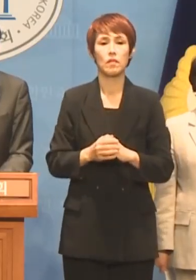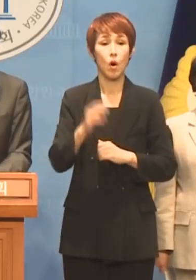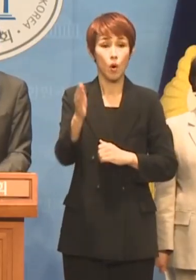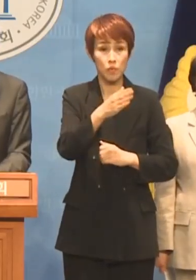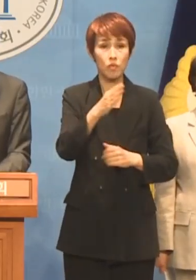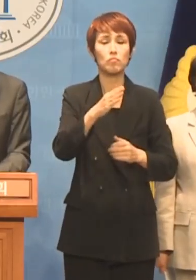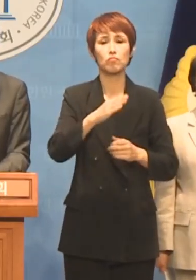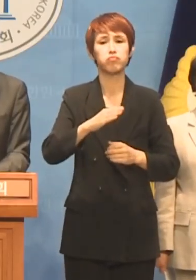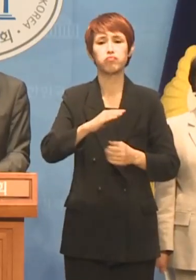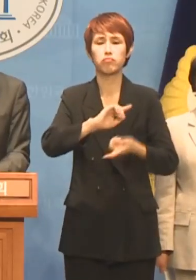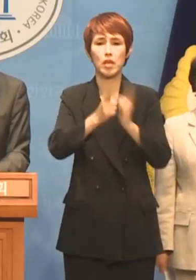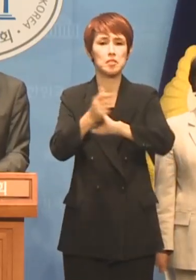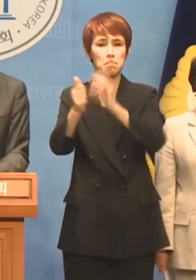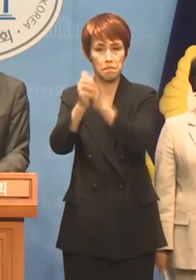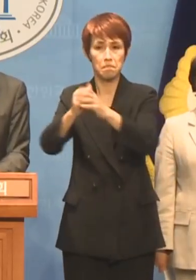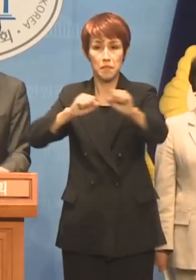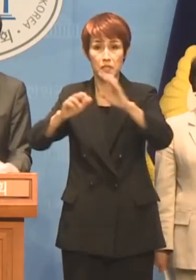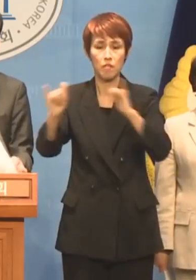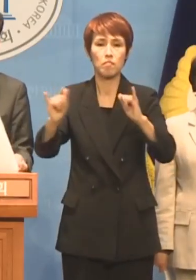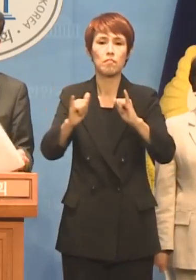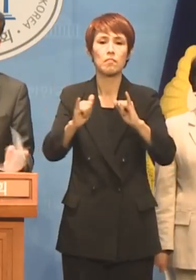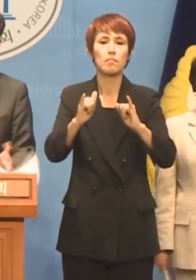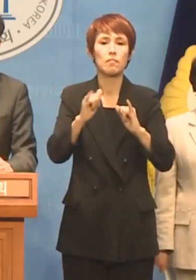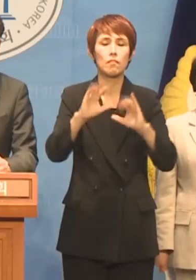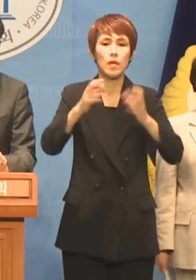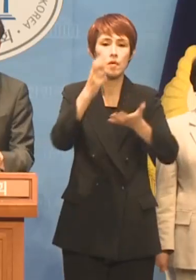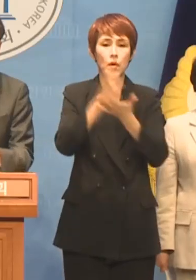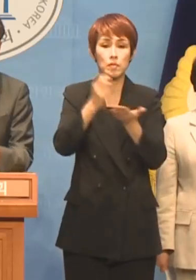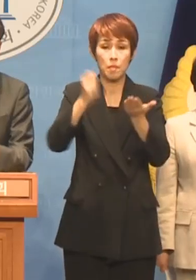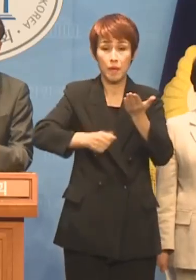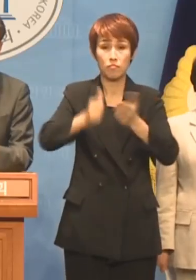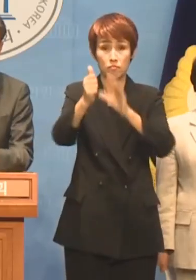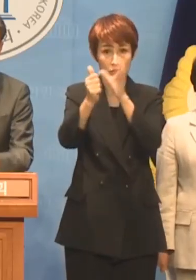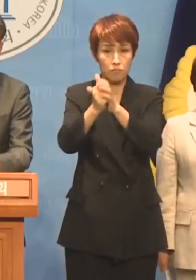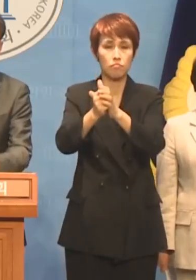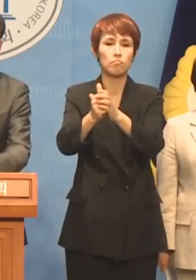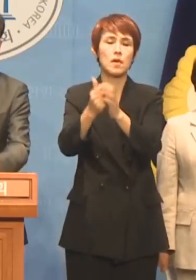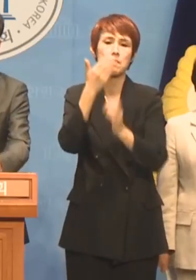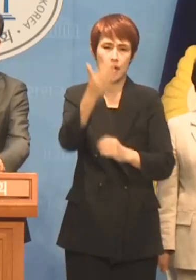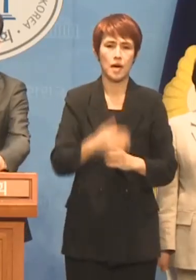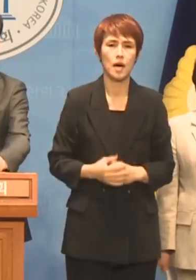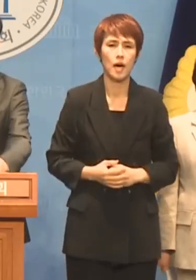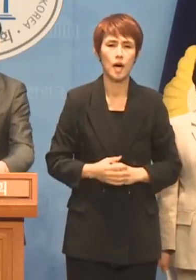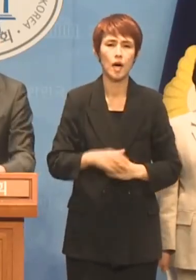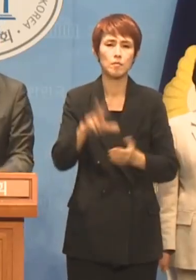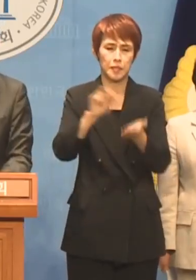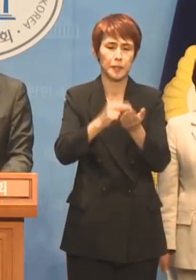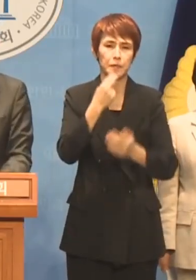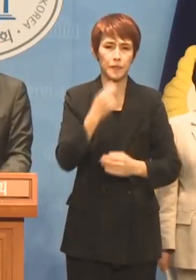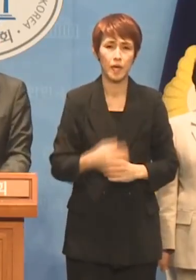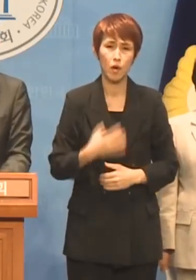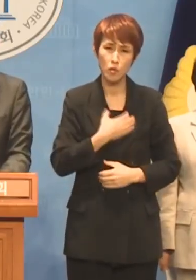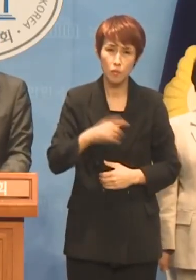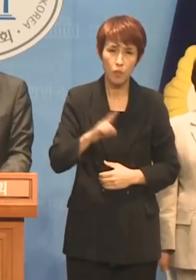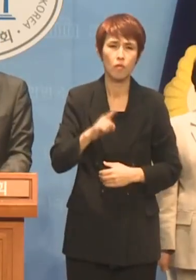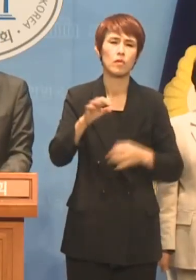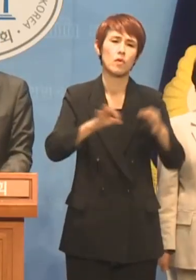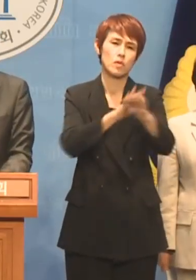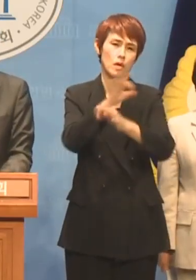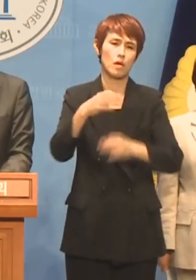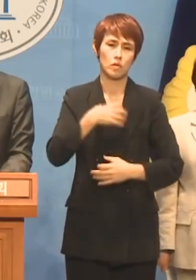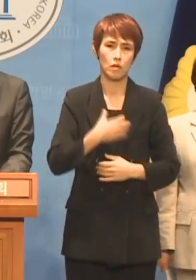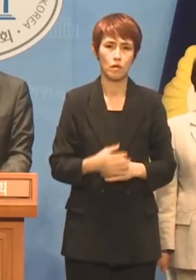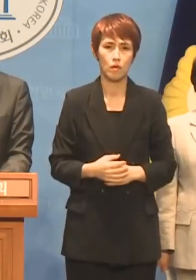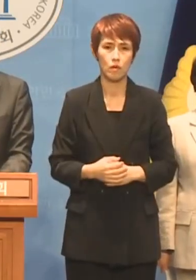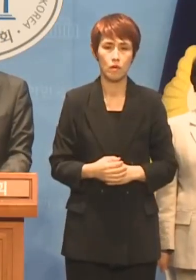임명안도 대행하는 국무위원을 통해 문제없이 처리될 것입니다. 걱정은 경제입니다. 오늘